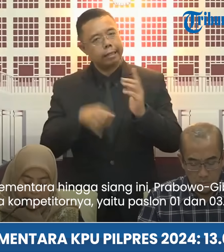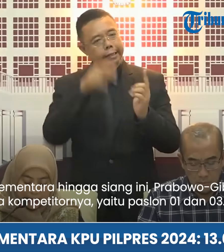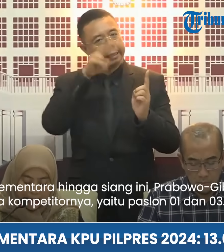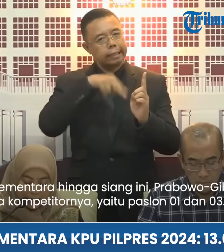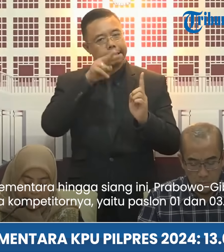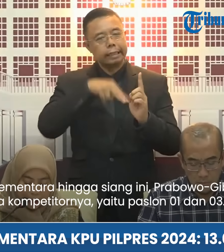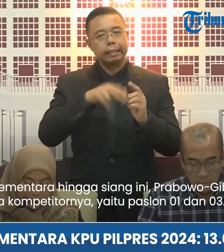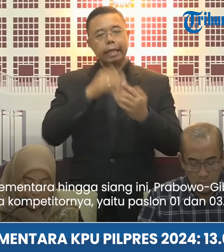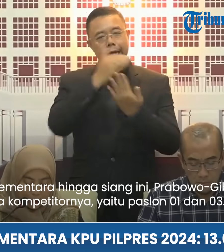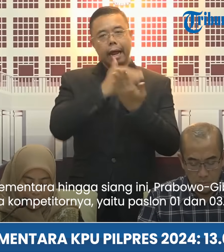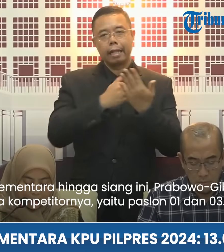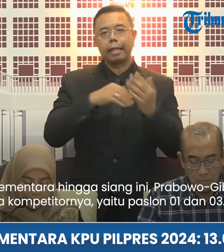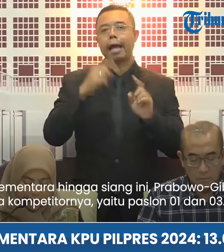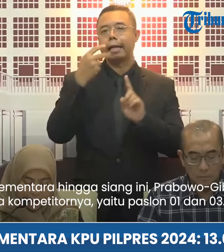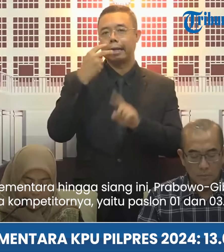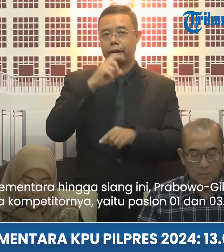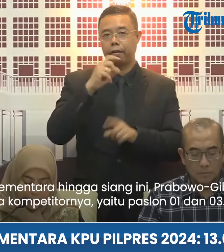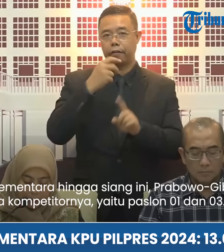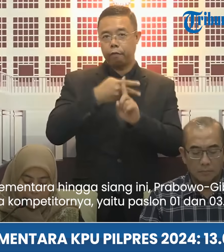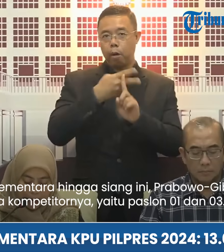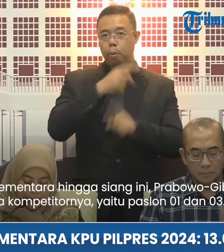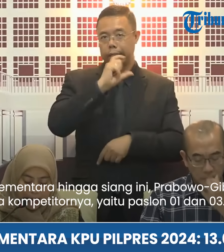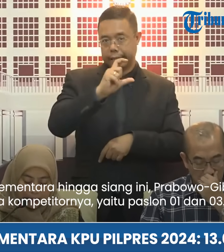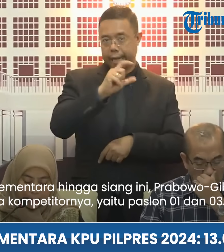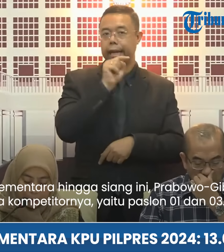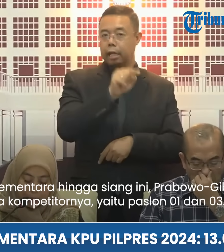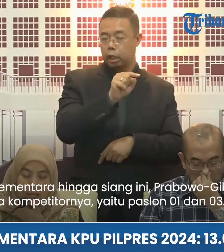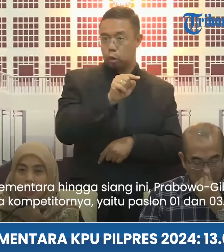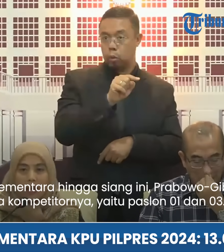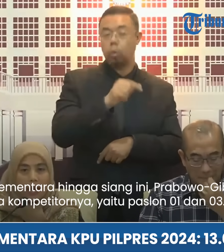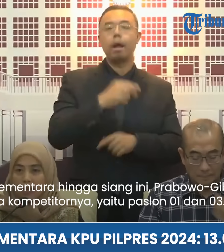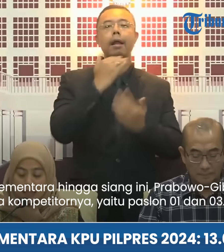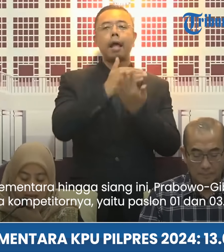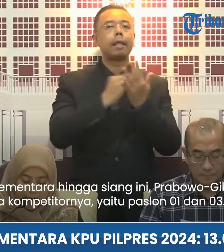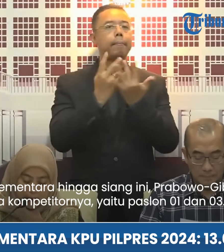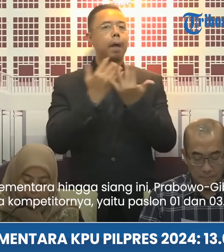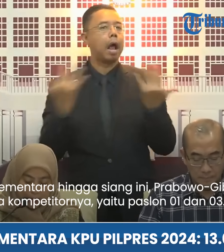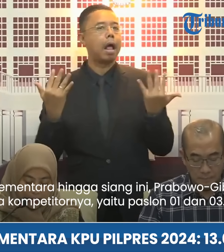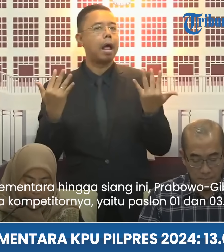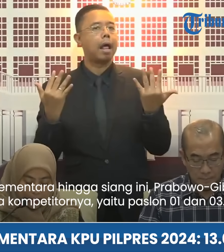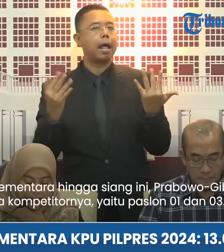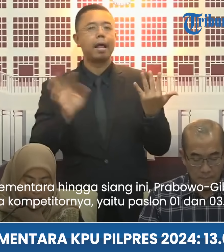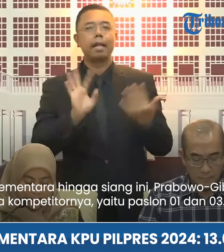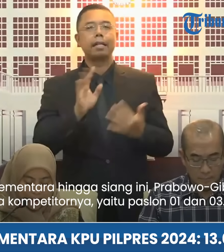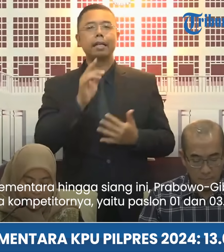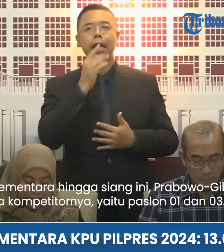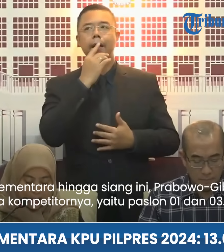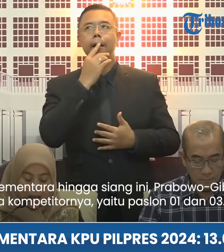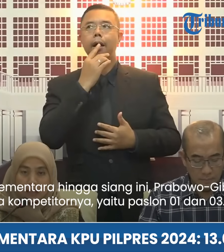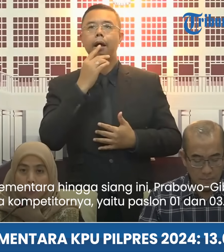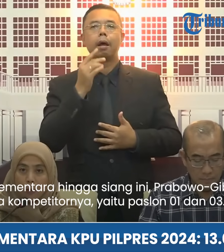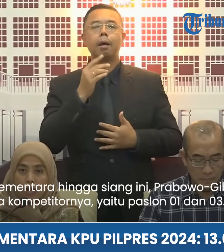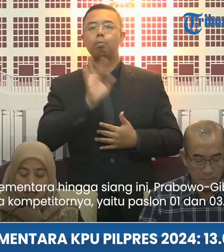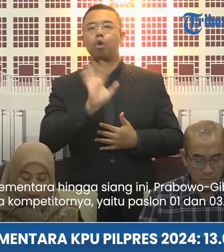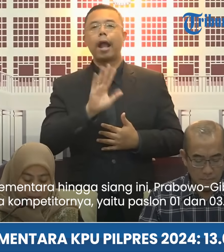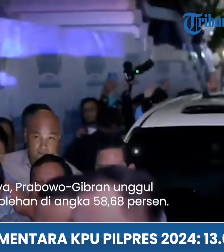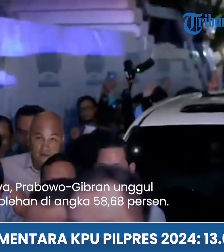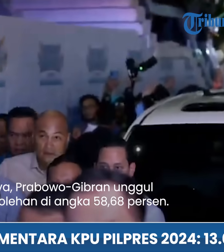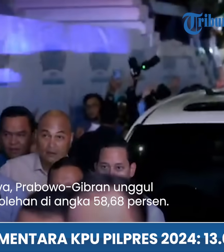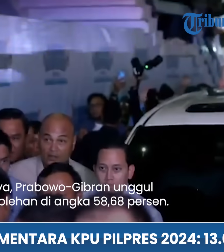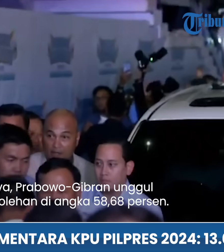72,44%. Dari hasil real count KPU sementara hingga siang ini, Prabowo Gibran masih unggul dari dua